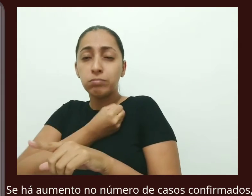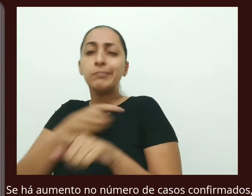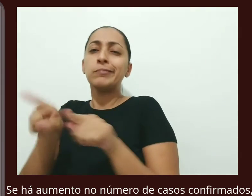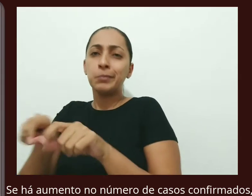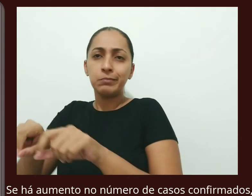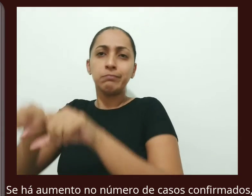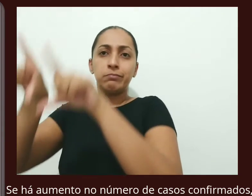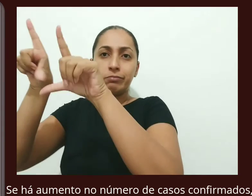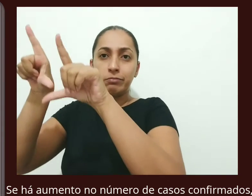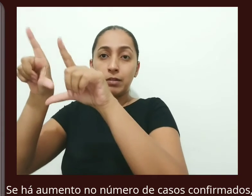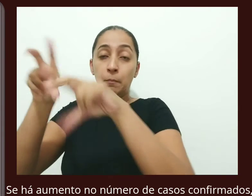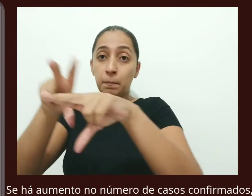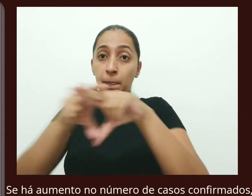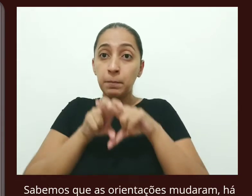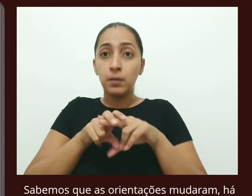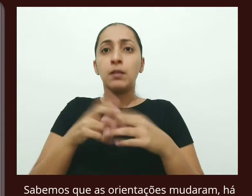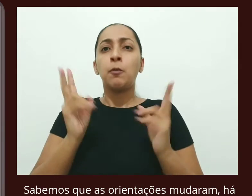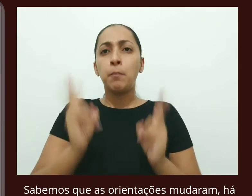mortos.